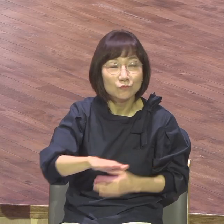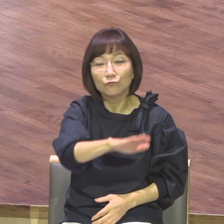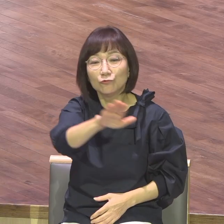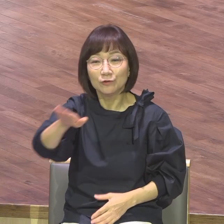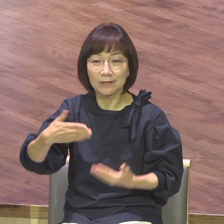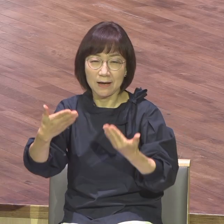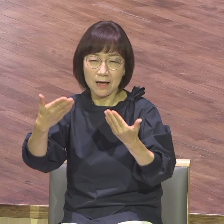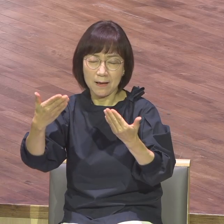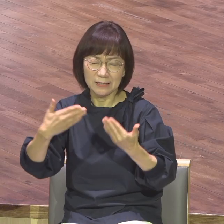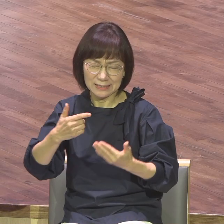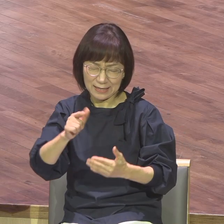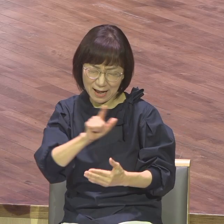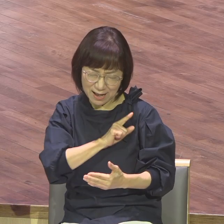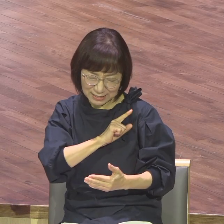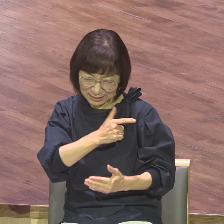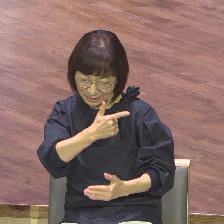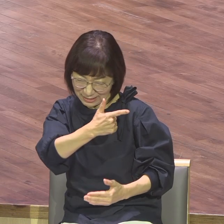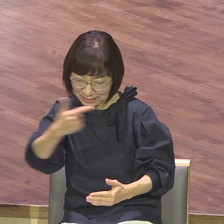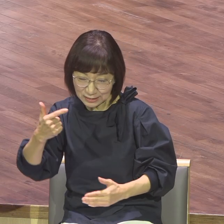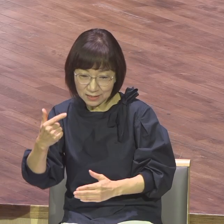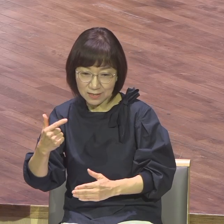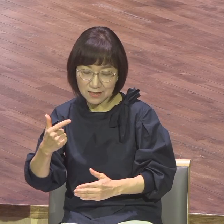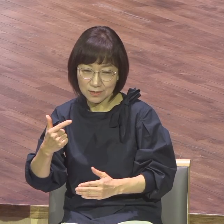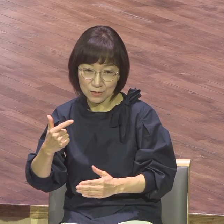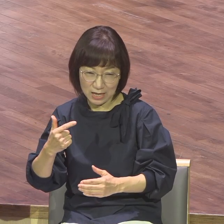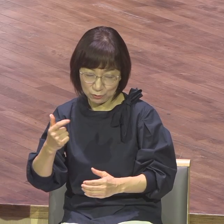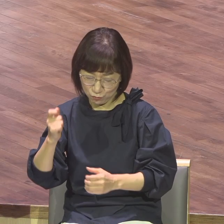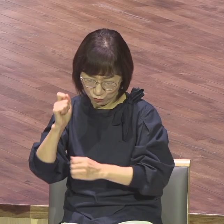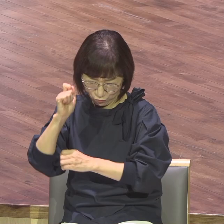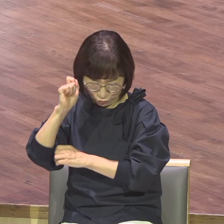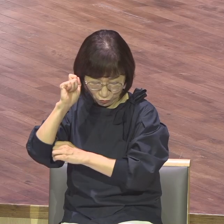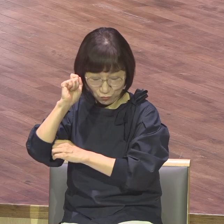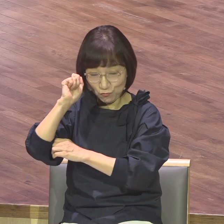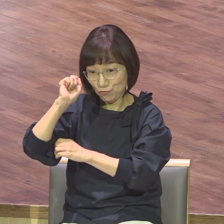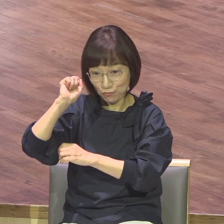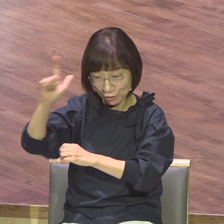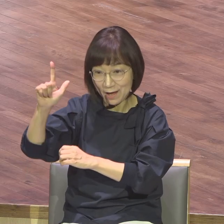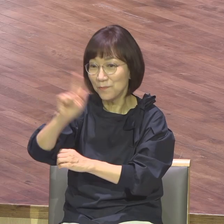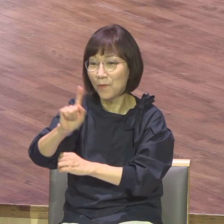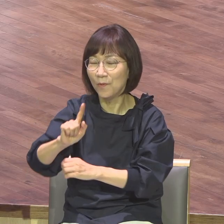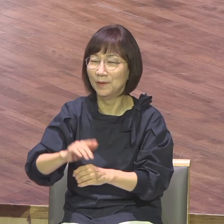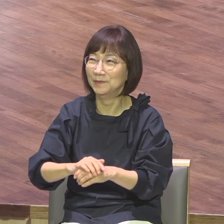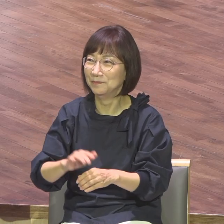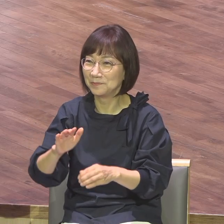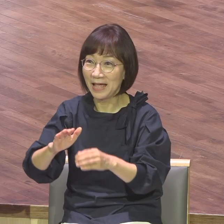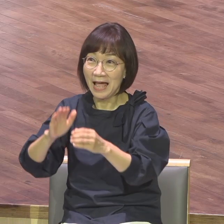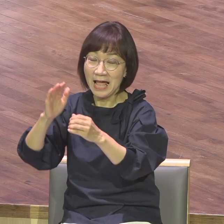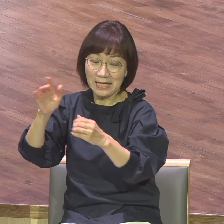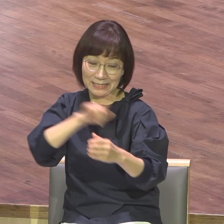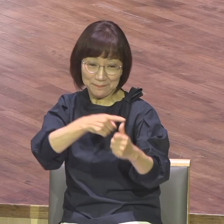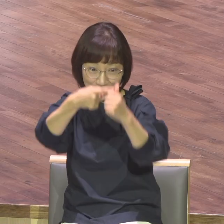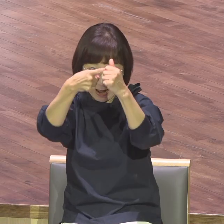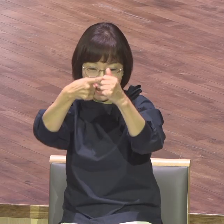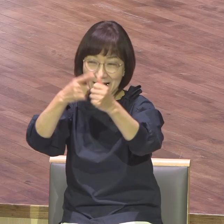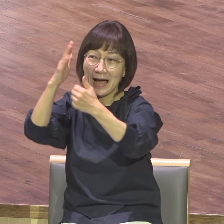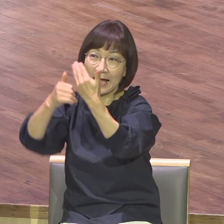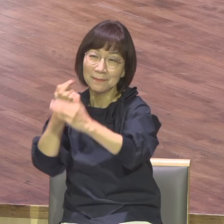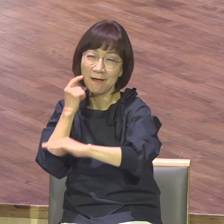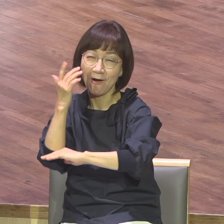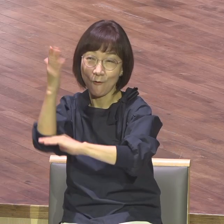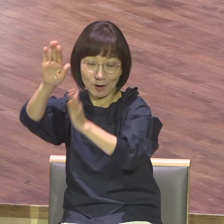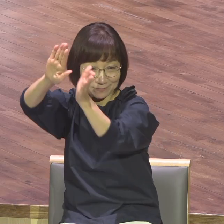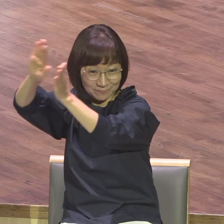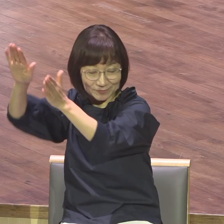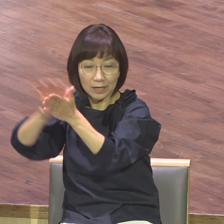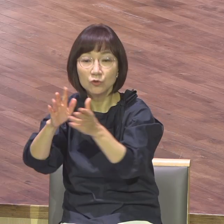가장 위대한 것은 우리 자신의 구원이다. 그리고 우리가 바랄 수 있는 가장 기분 좋은 것은